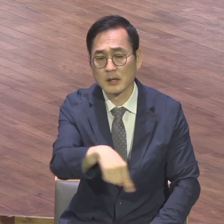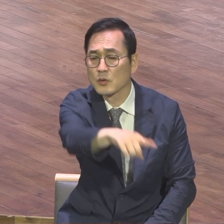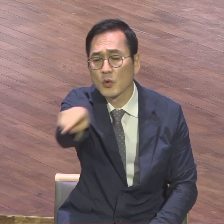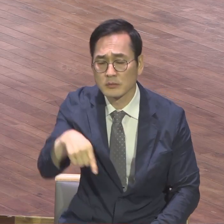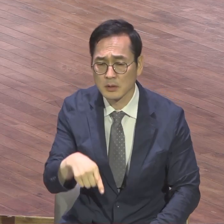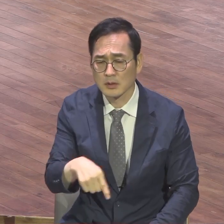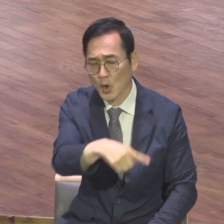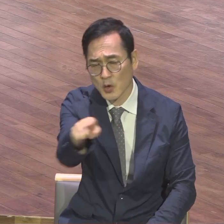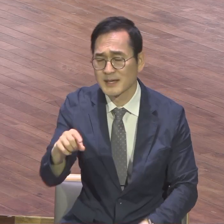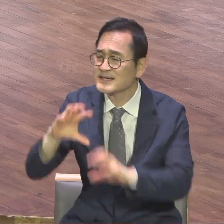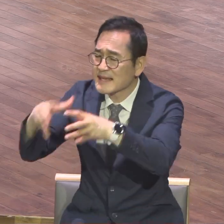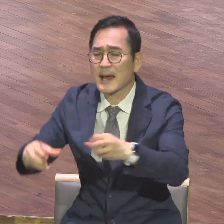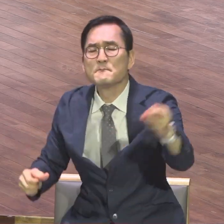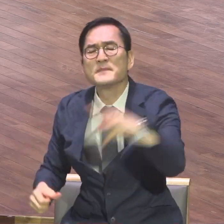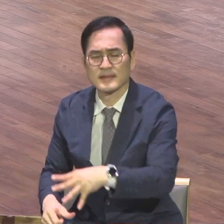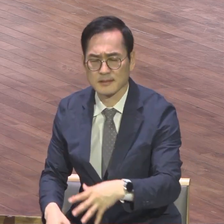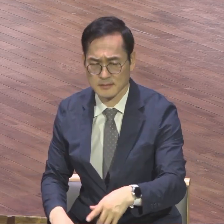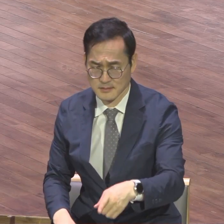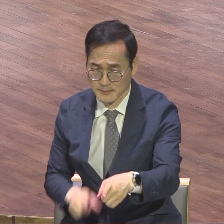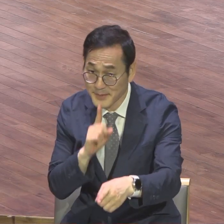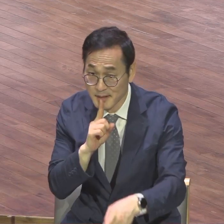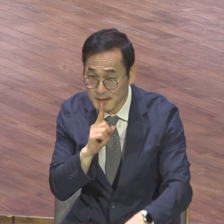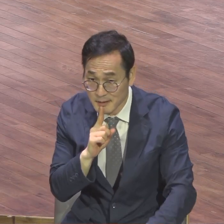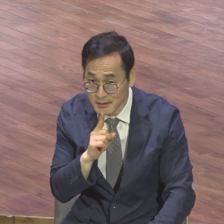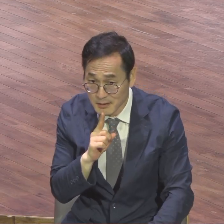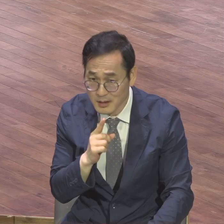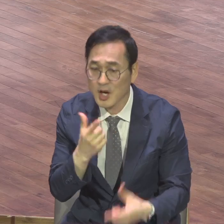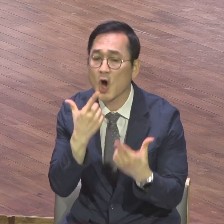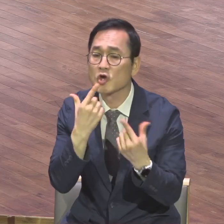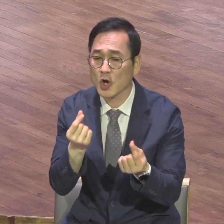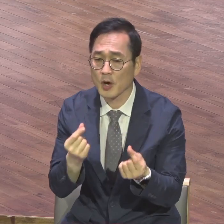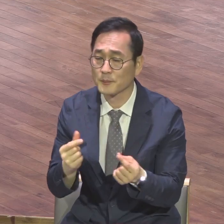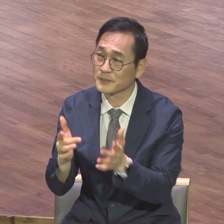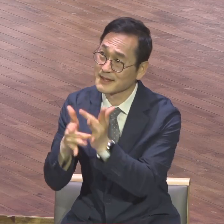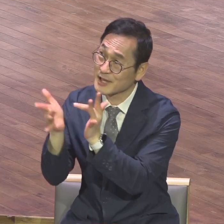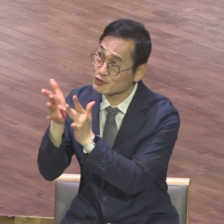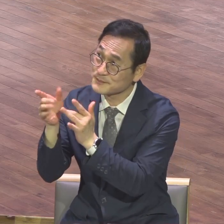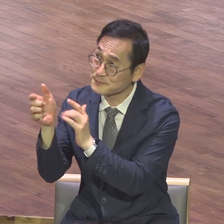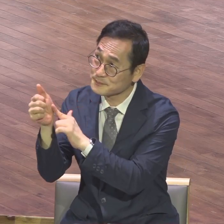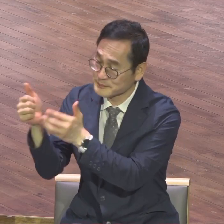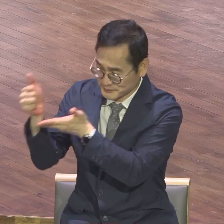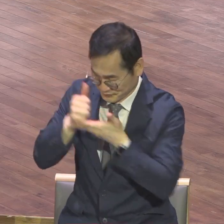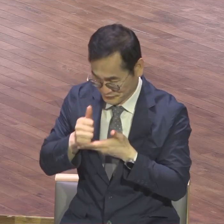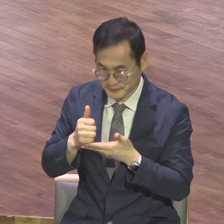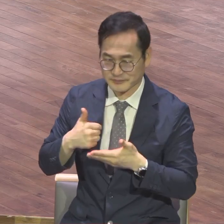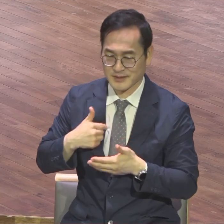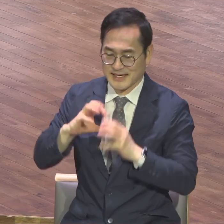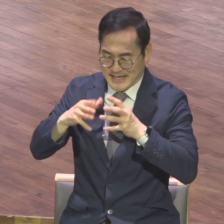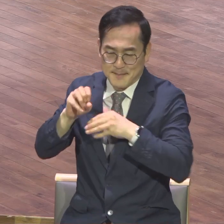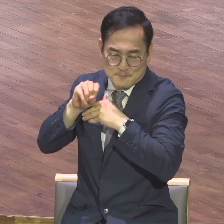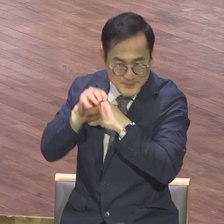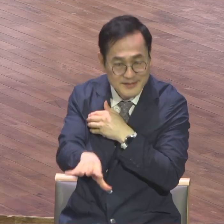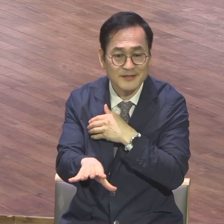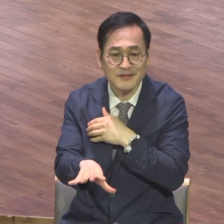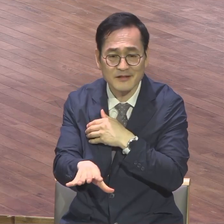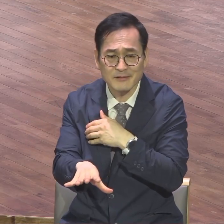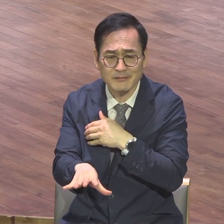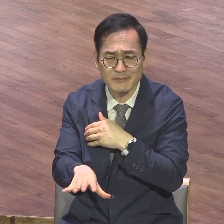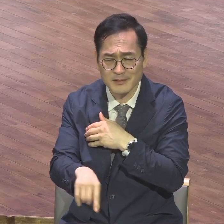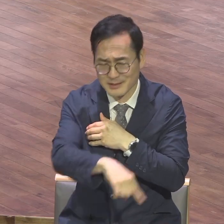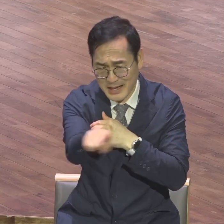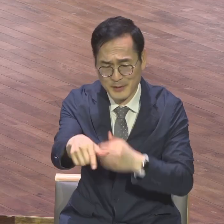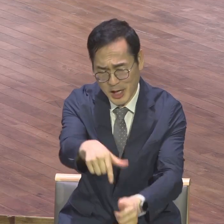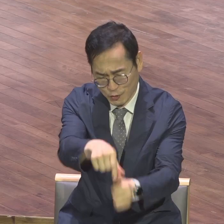예수 믿는 순간에 우리는 세상의 빛이에요. 영계 모든 성도들 빛의 망대로서 시대적 미션을 감당하면서